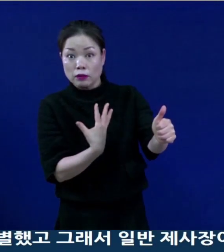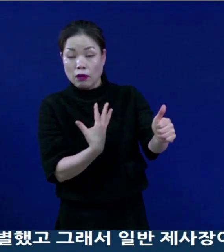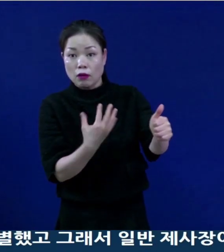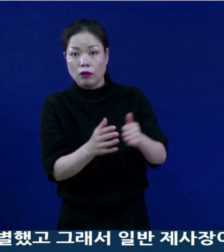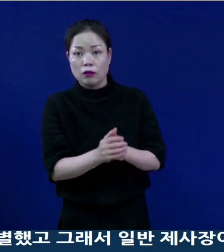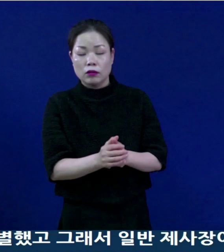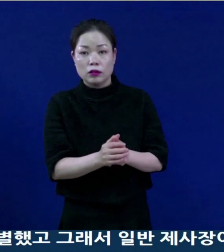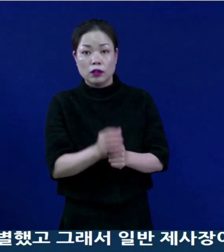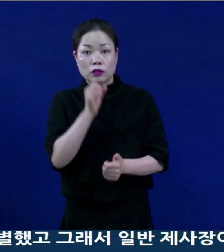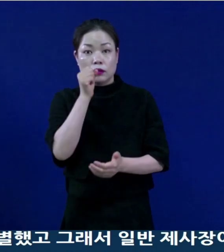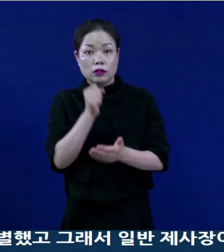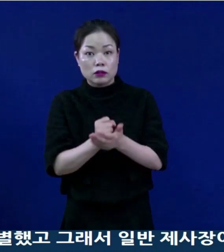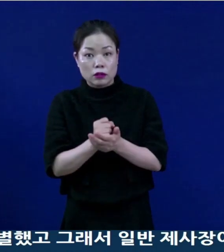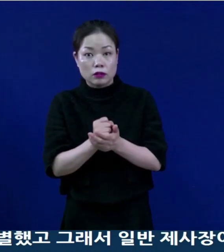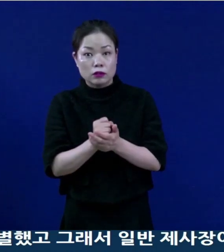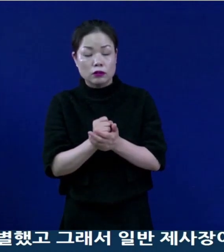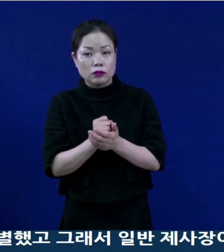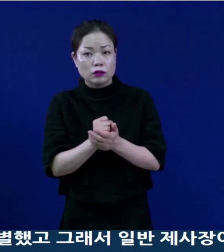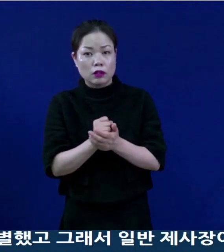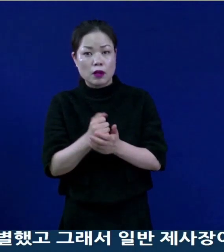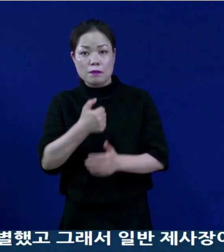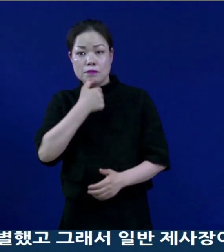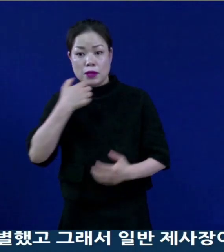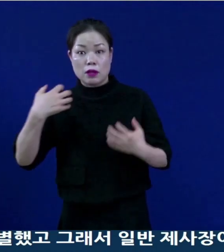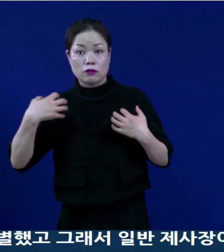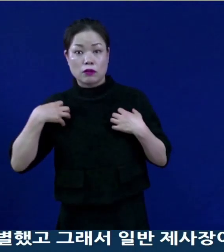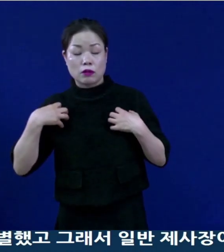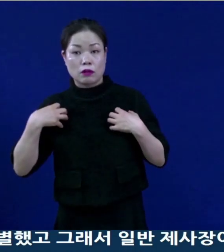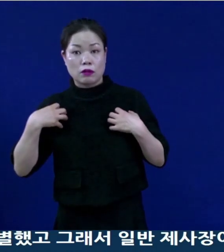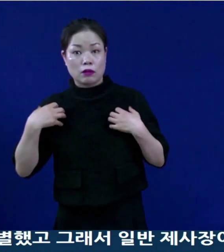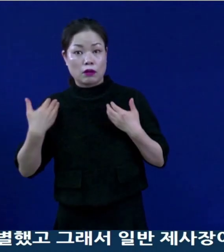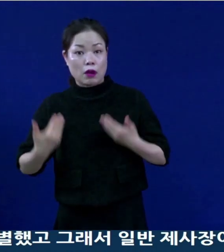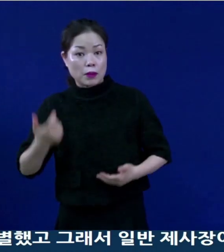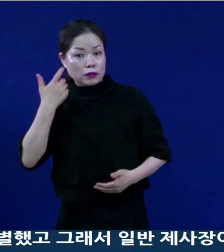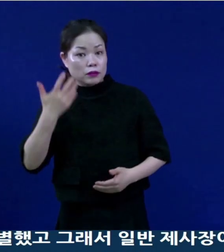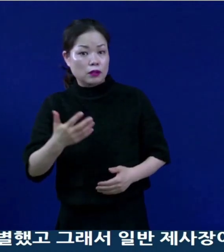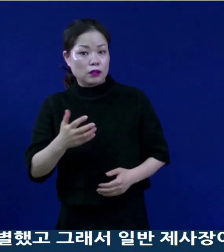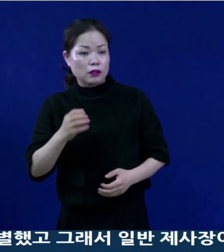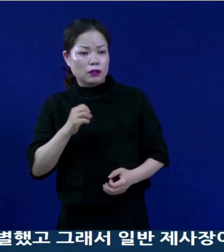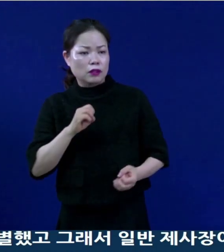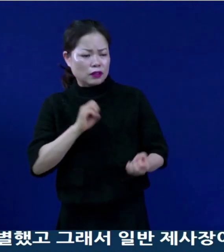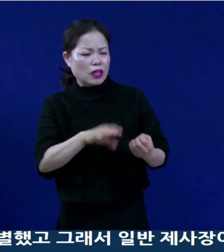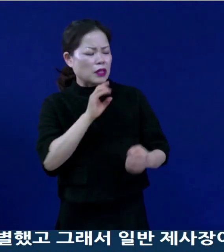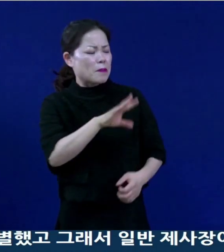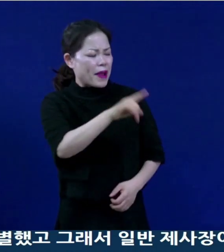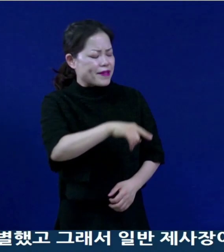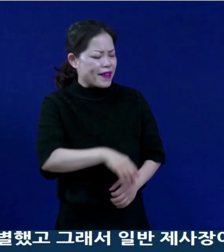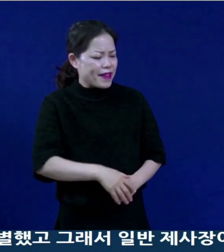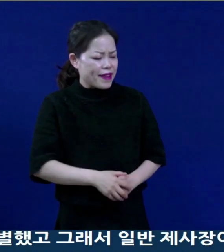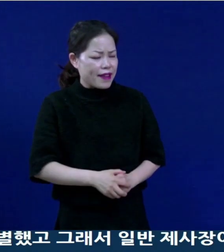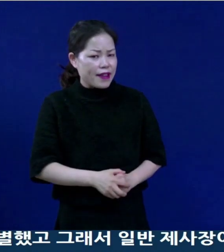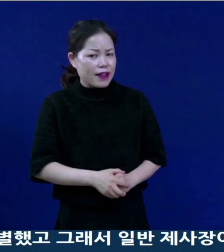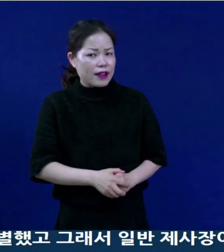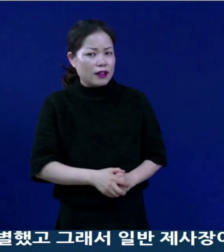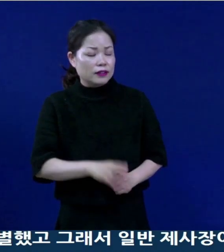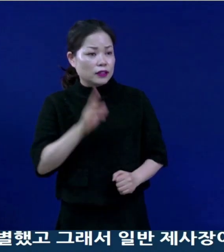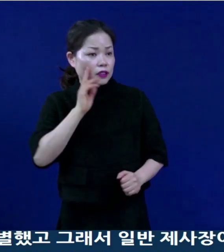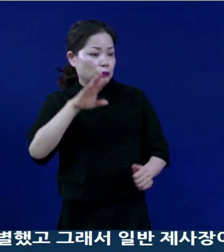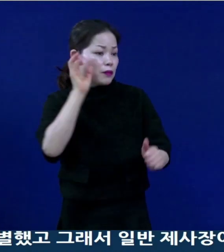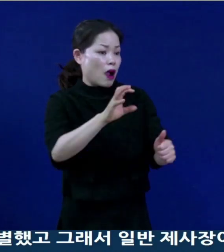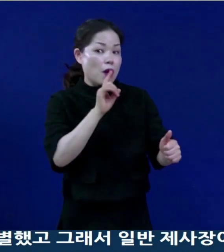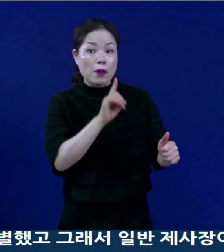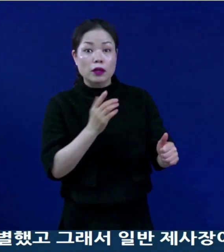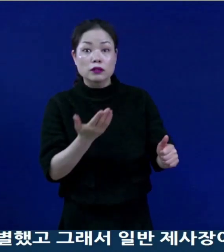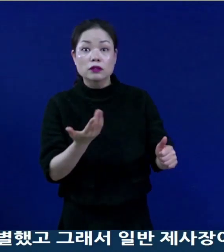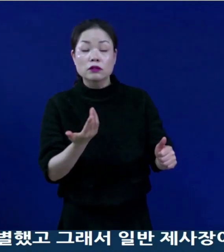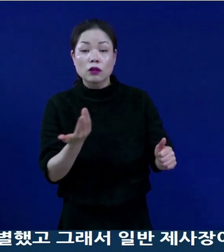그랬다가는 정상적으로 상황이라면 빌라도가 가만뒀겠어요? 대답만 해 대답만 그러고 심하게 몰아붙였을 것